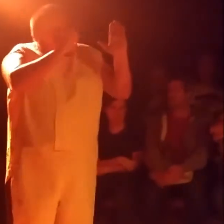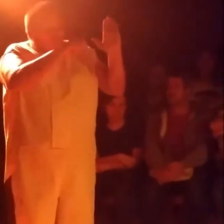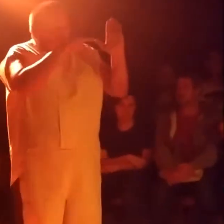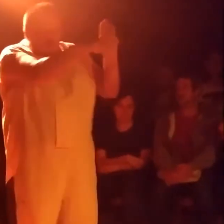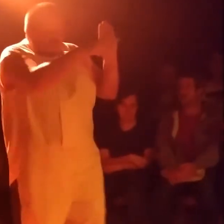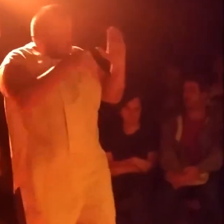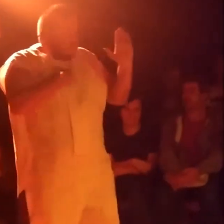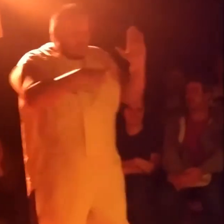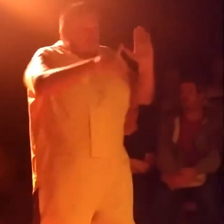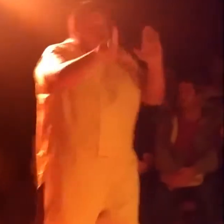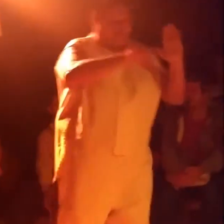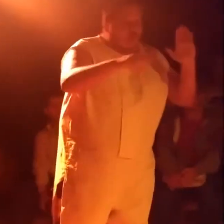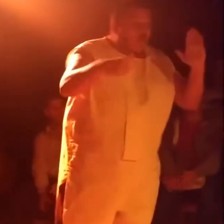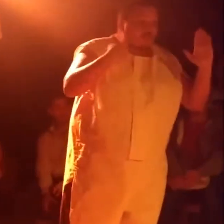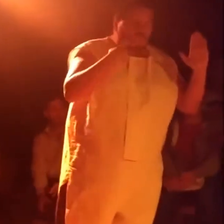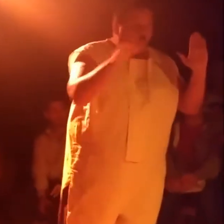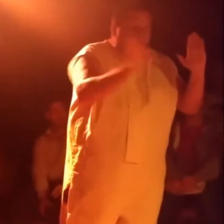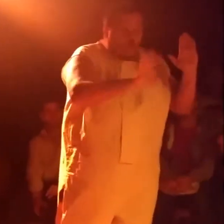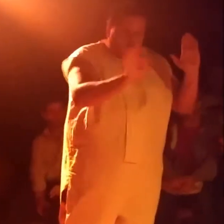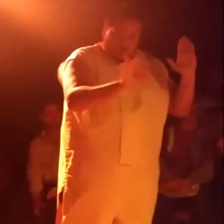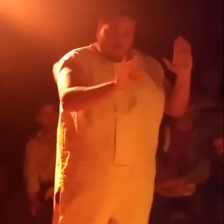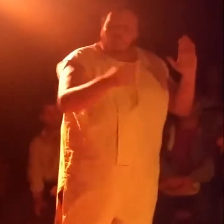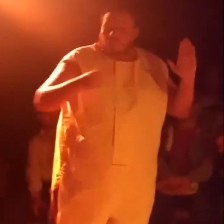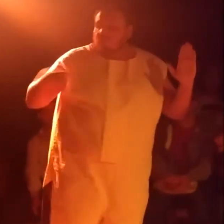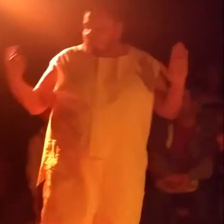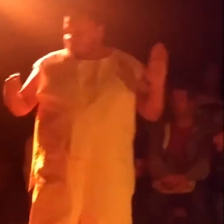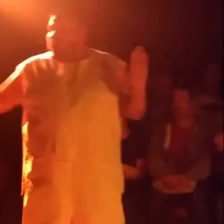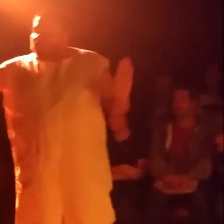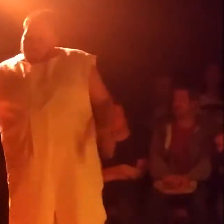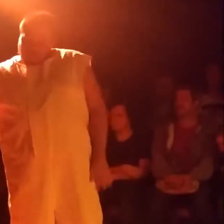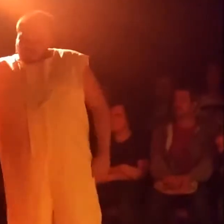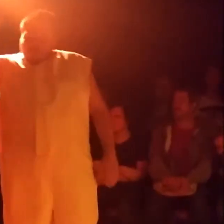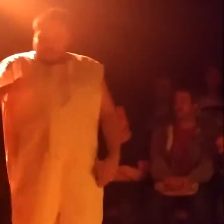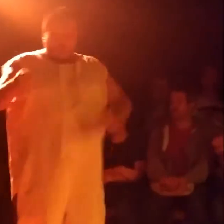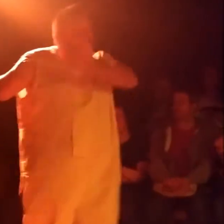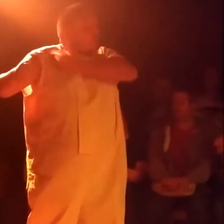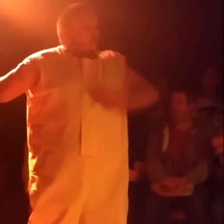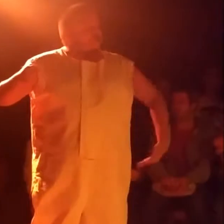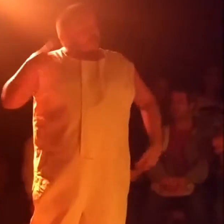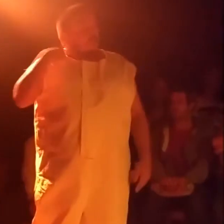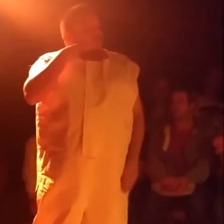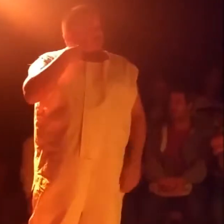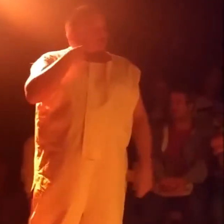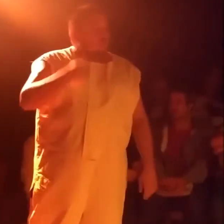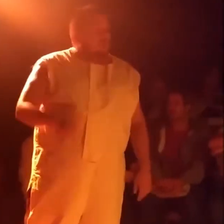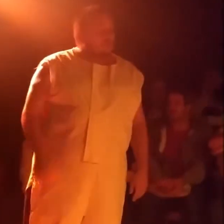senhor não escolher um advogado, nomearemos um defensor público.